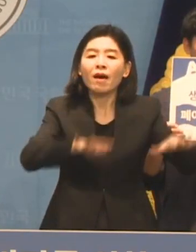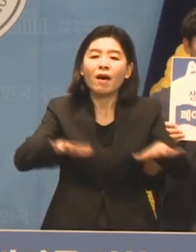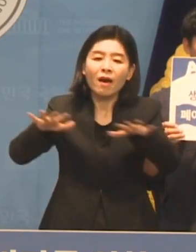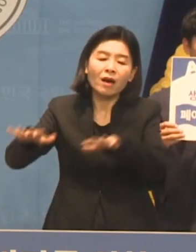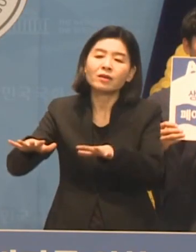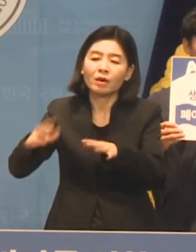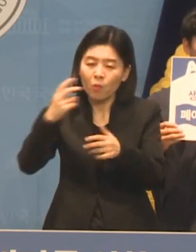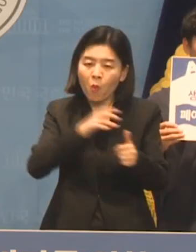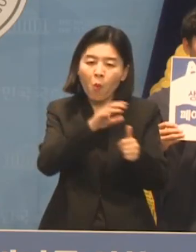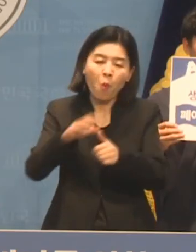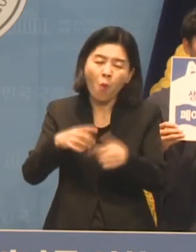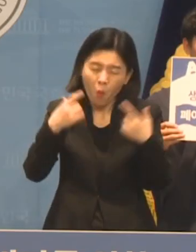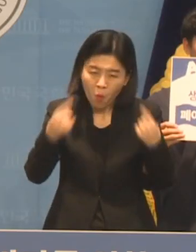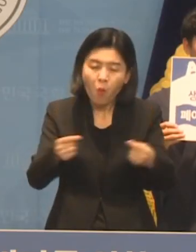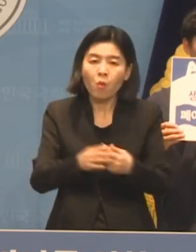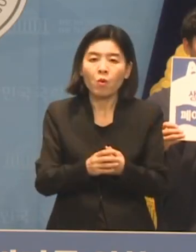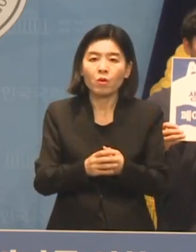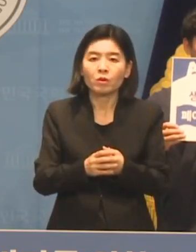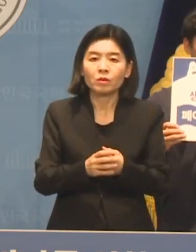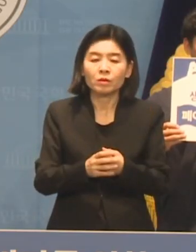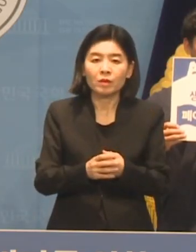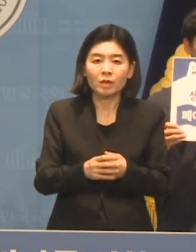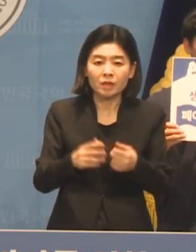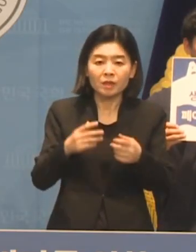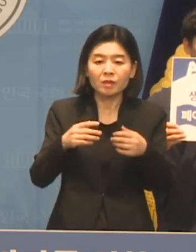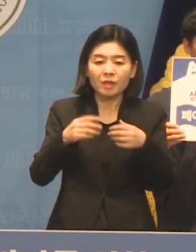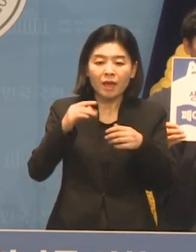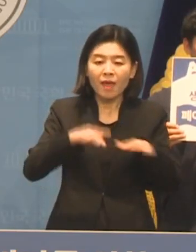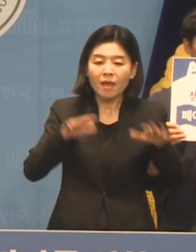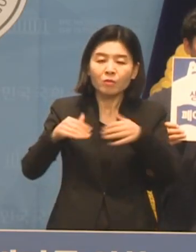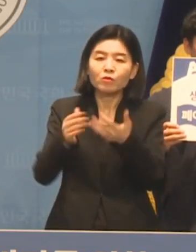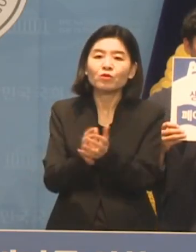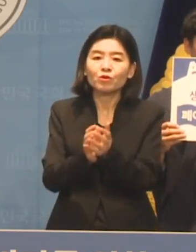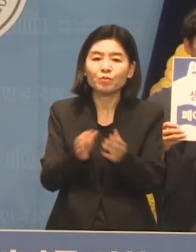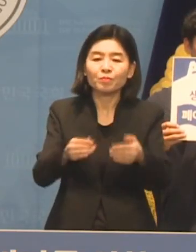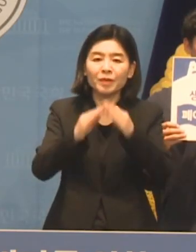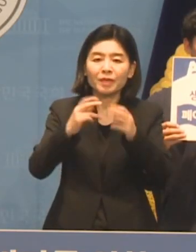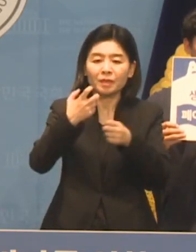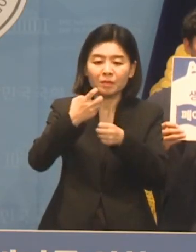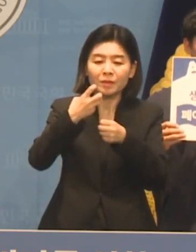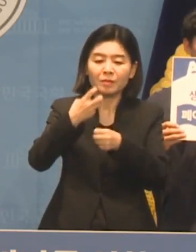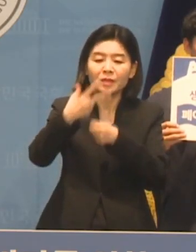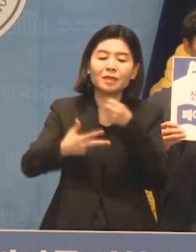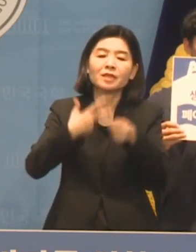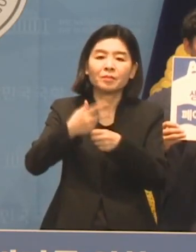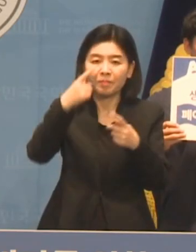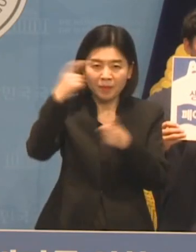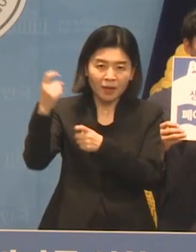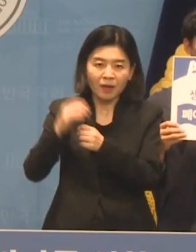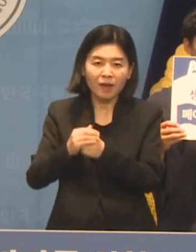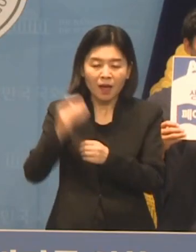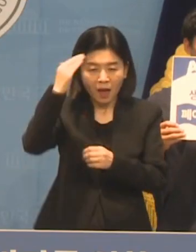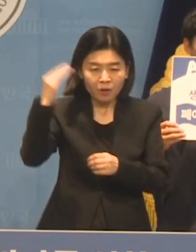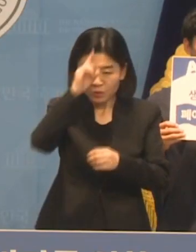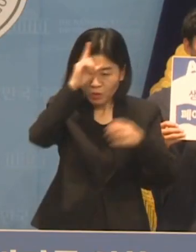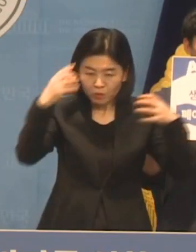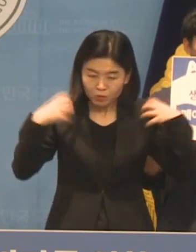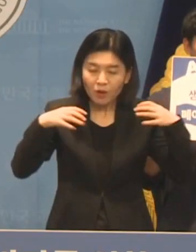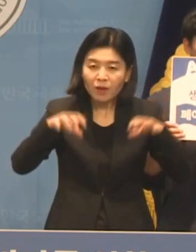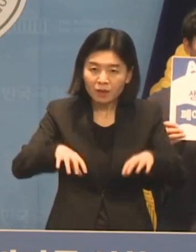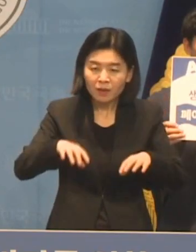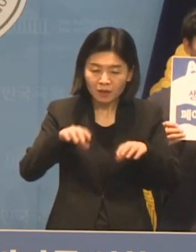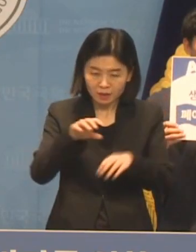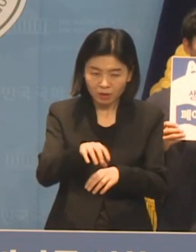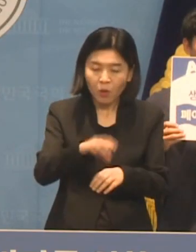해양수산부가 출범한 지 30주년이 되는 해입니다. 우리는 한국 정부가 Our 오션, Our Action이라는 이번